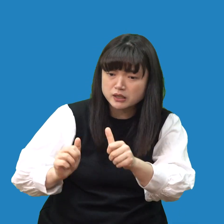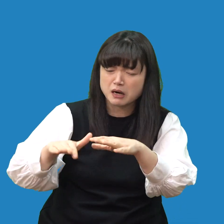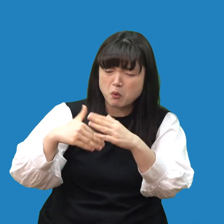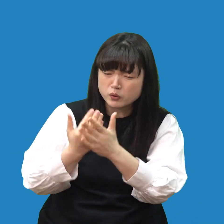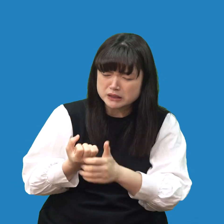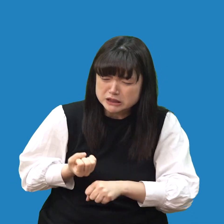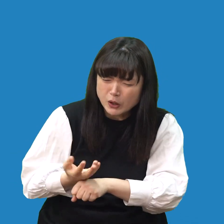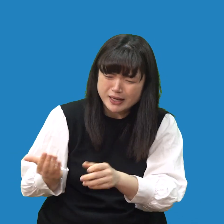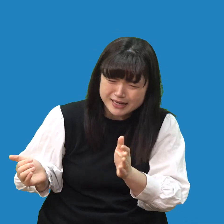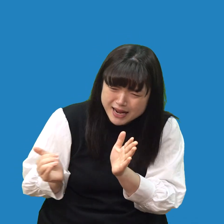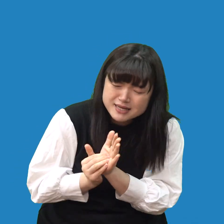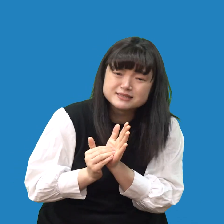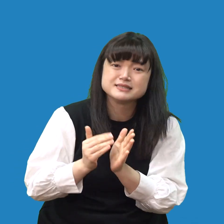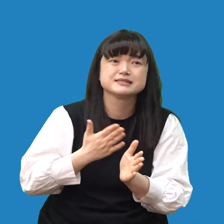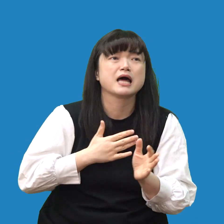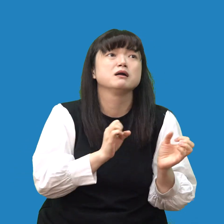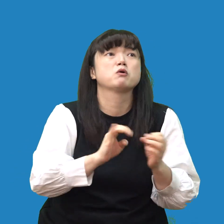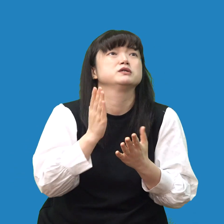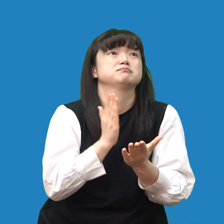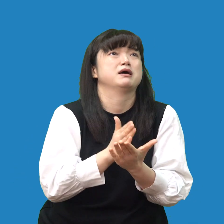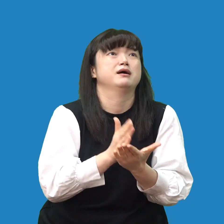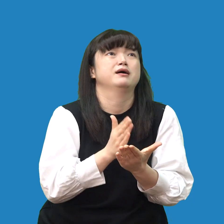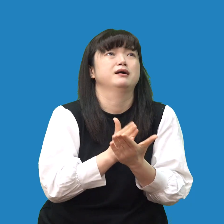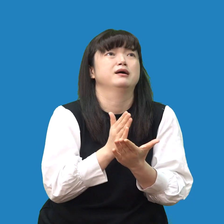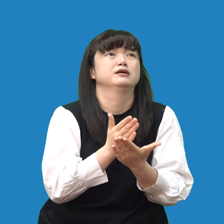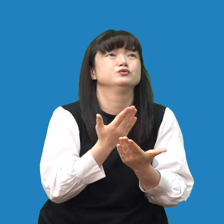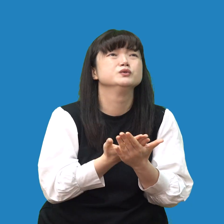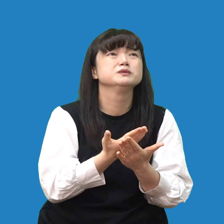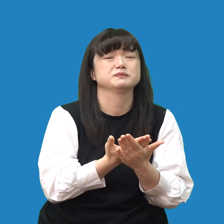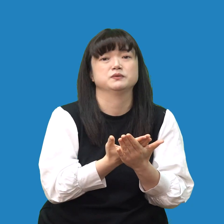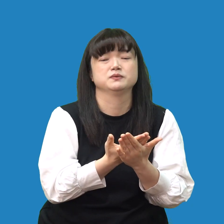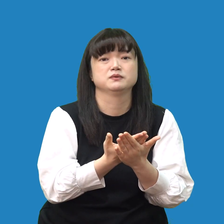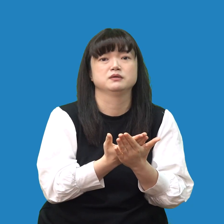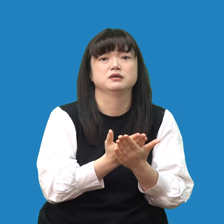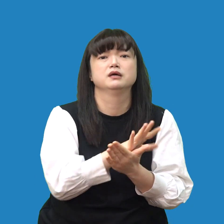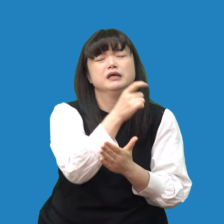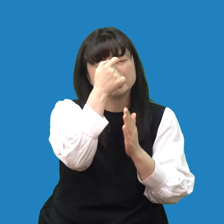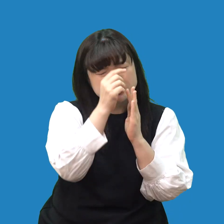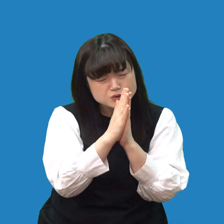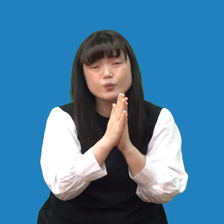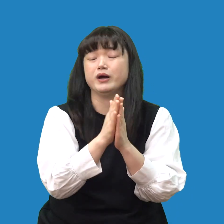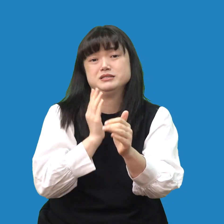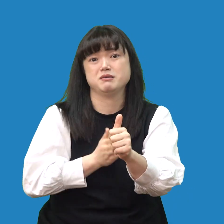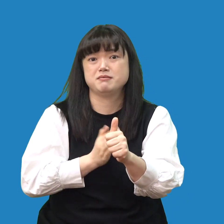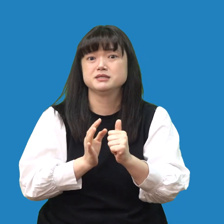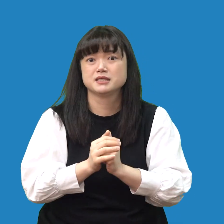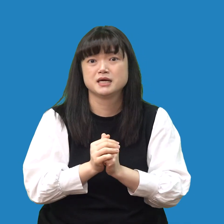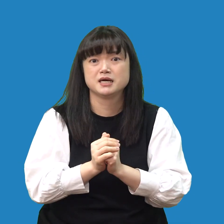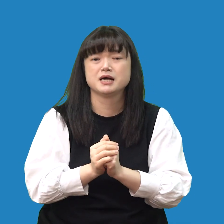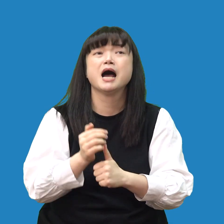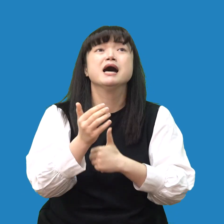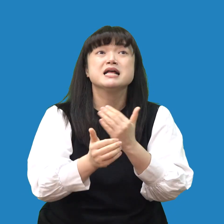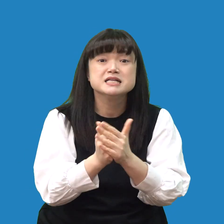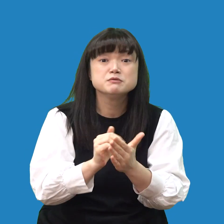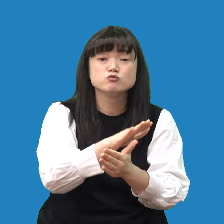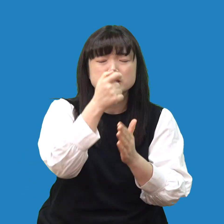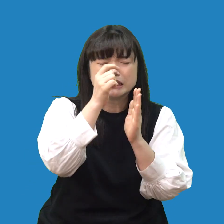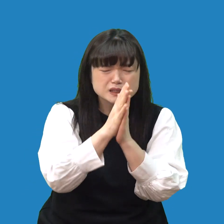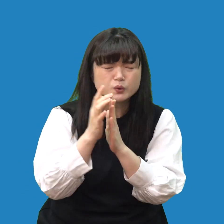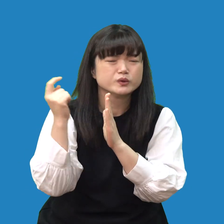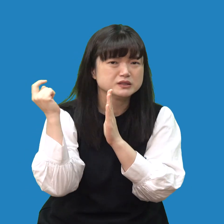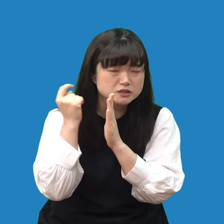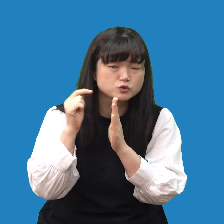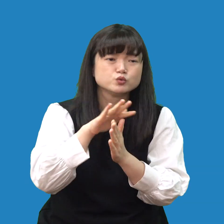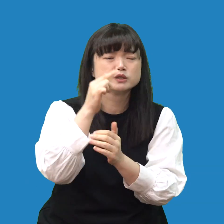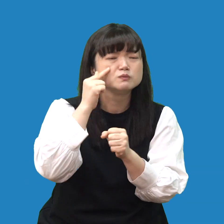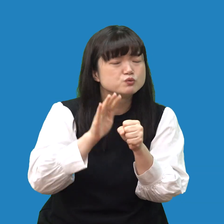모두 전하기까지 나를 버리지 마십시오. 여러분, 이렇게 기도하면 됩니다. 하나님이 우리의 기도를 들으시고